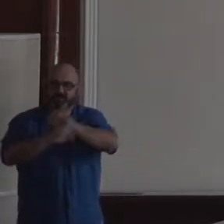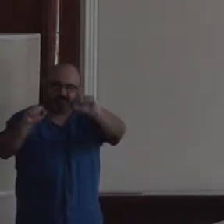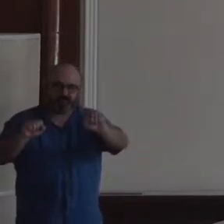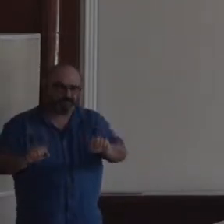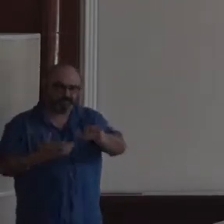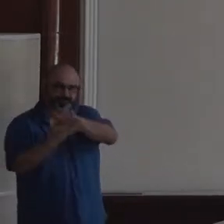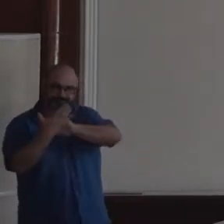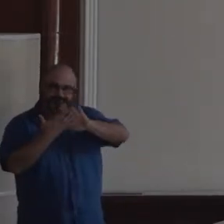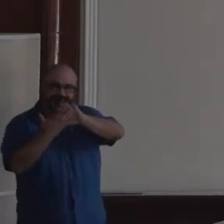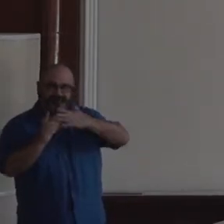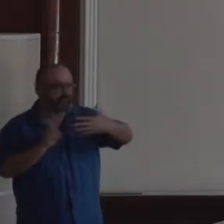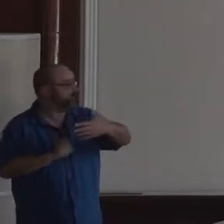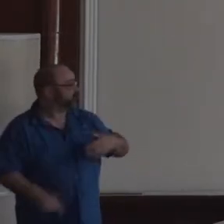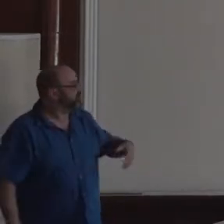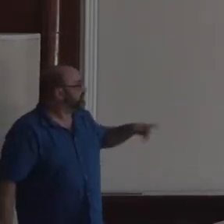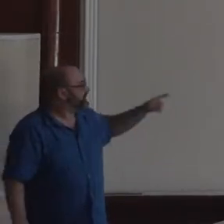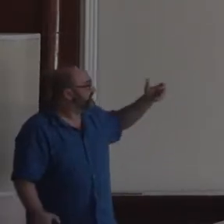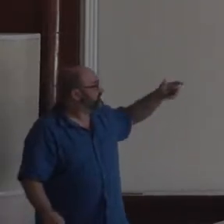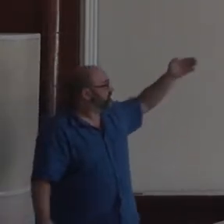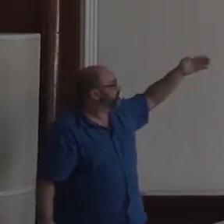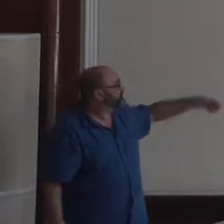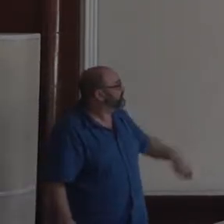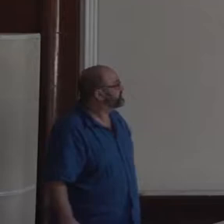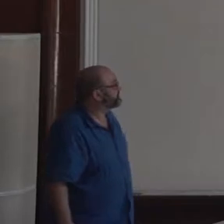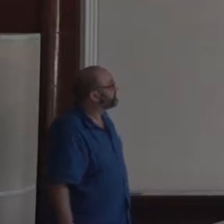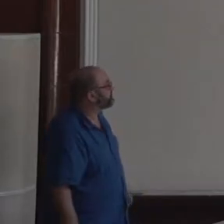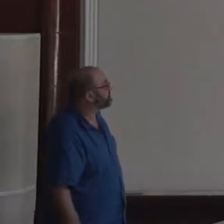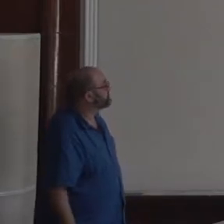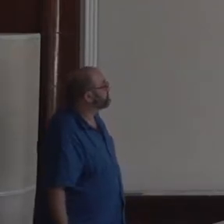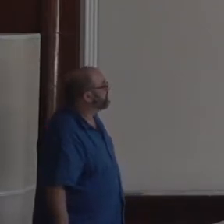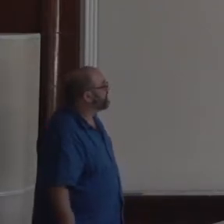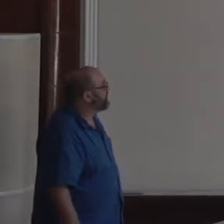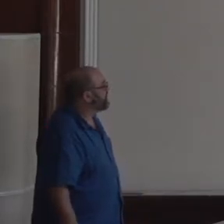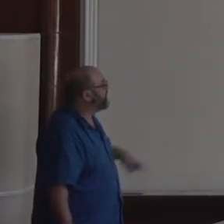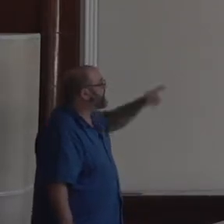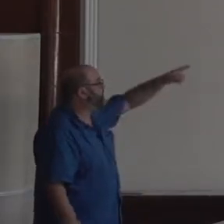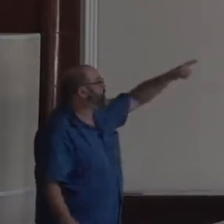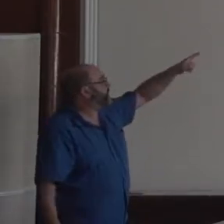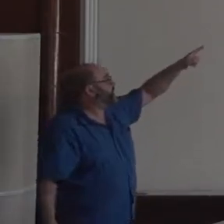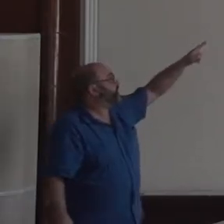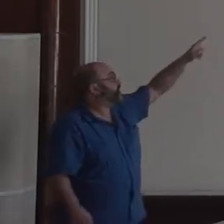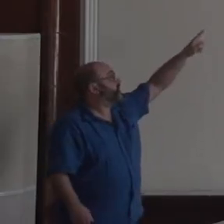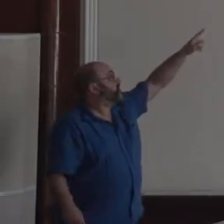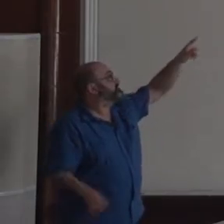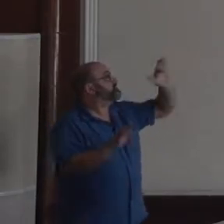place. Là, c'est un petit exemple où on a une fonction qui va